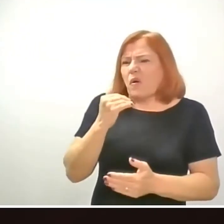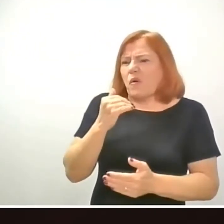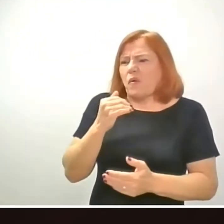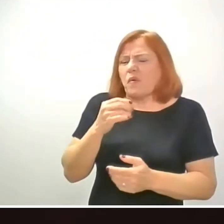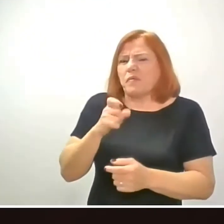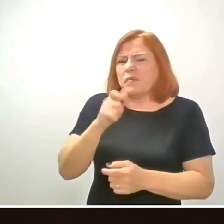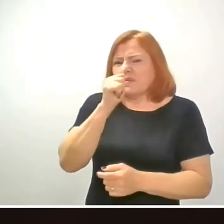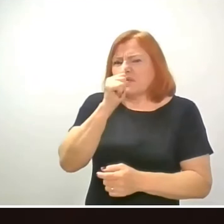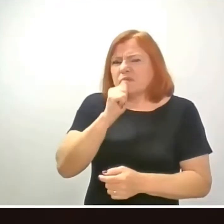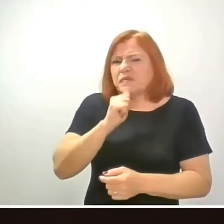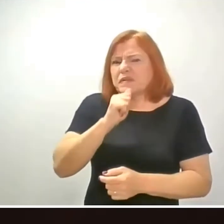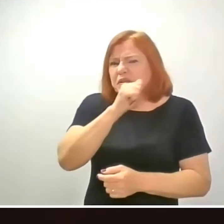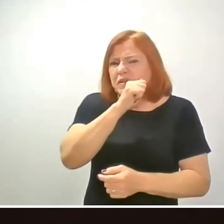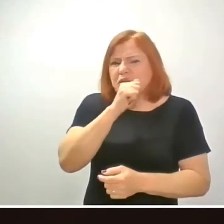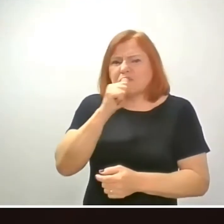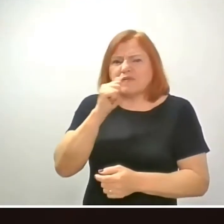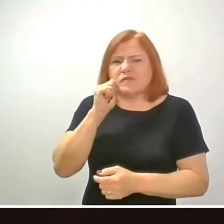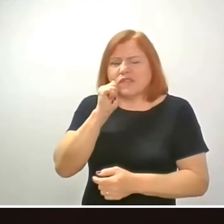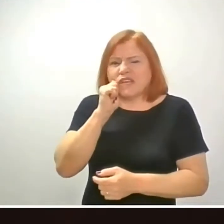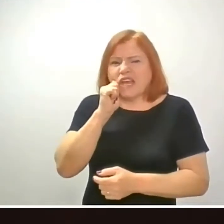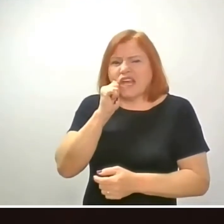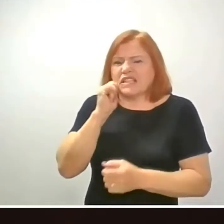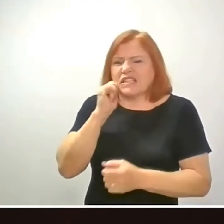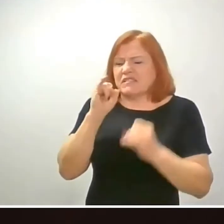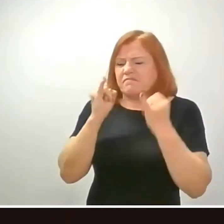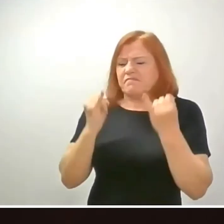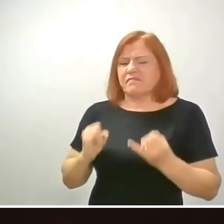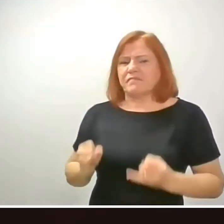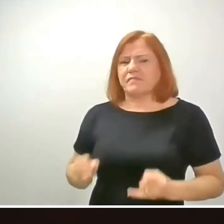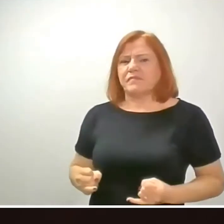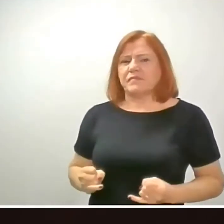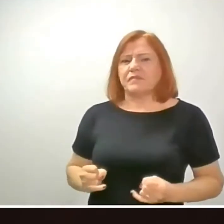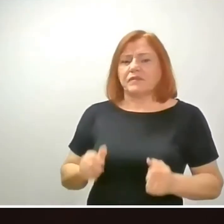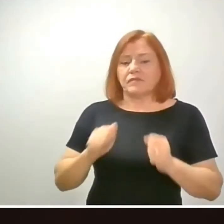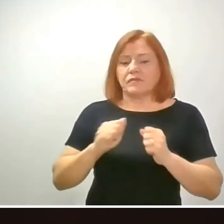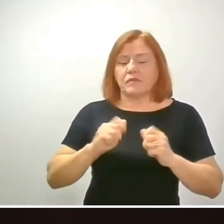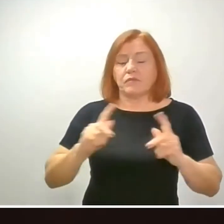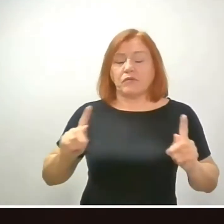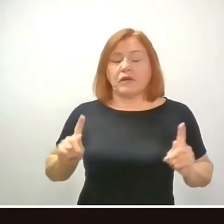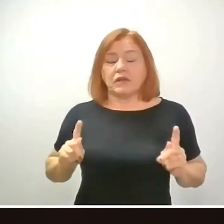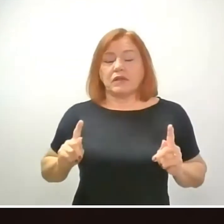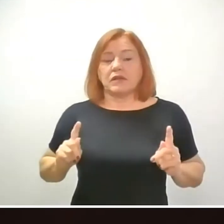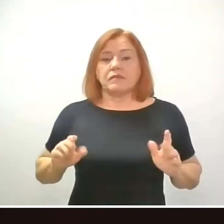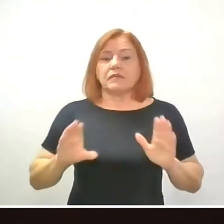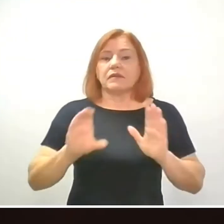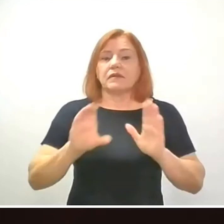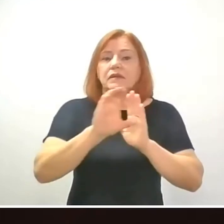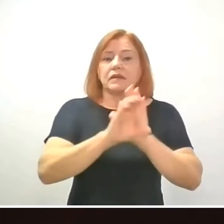Apocalipse 2:20. Vamos voltar lá para Apocalipse, capítulo 2.